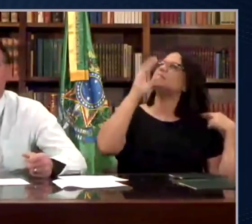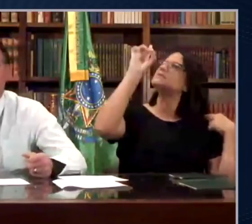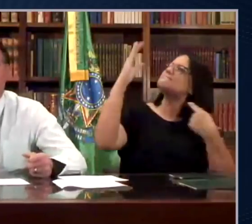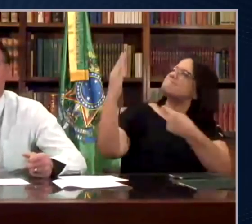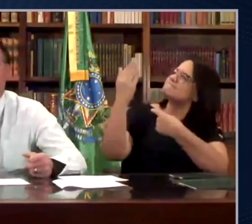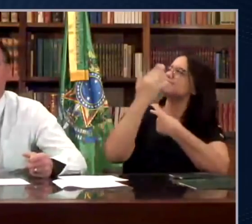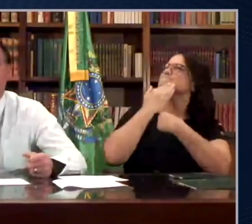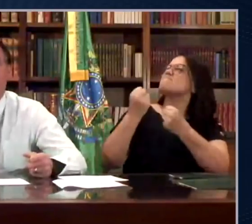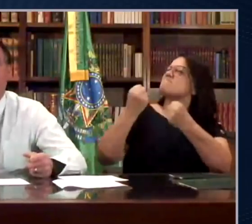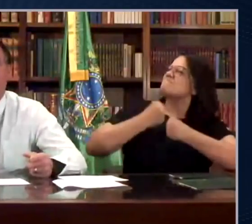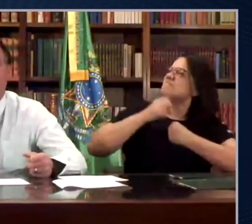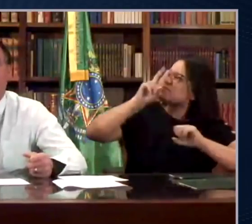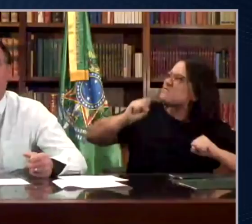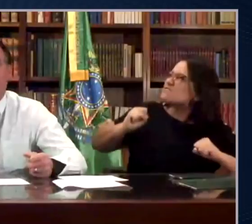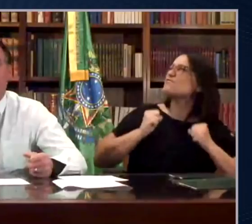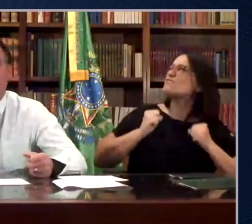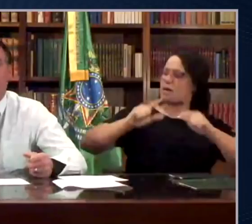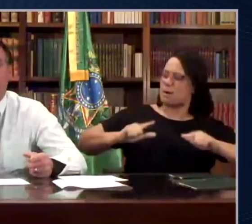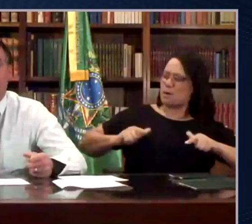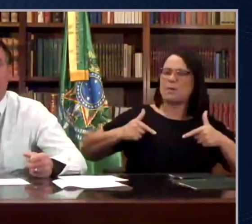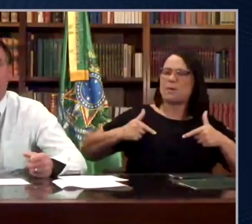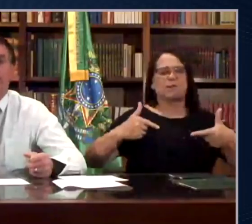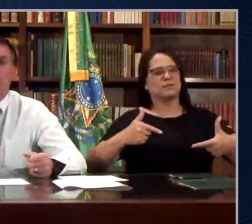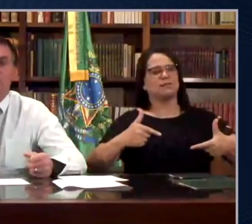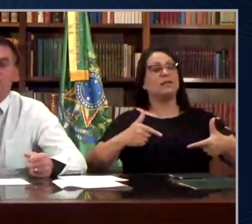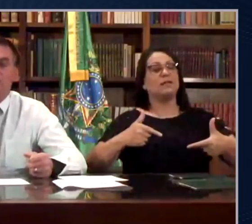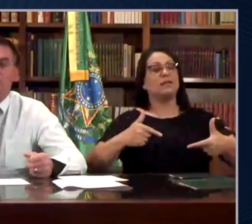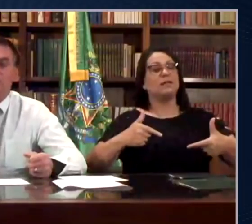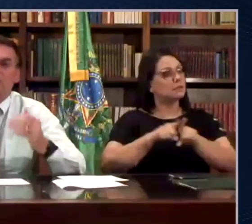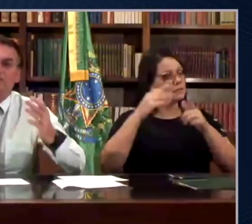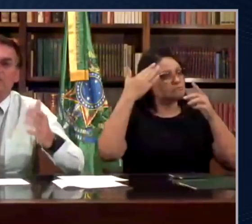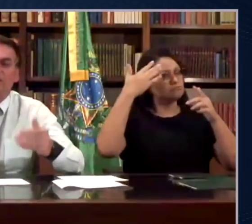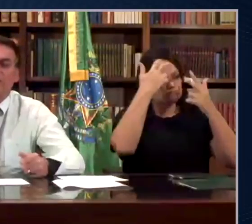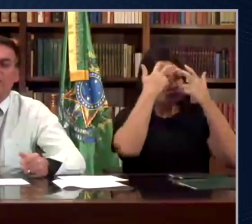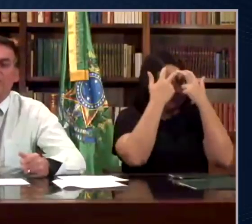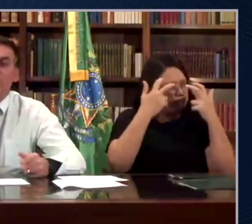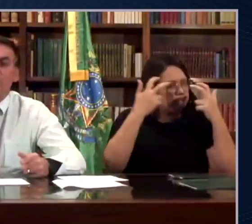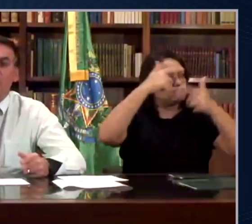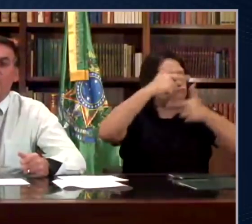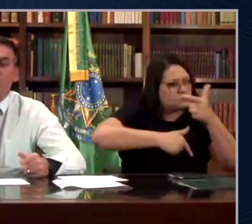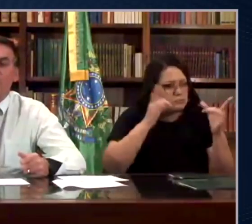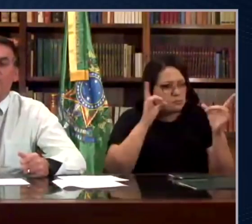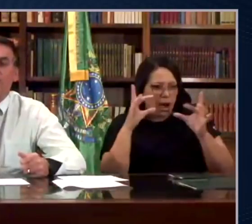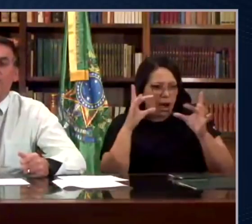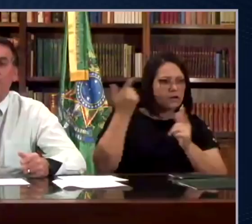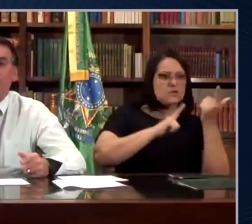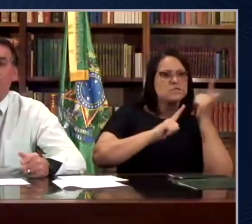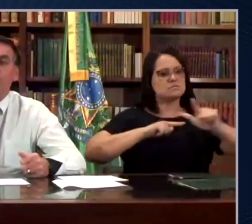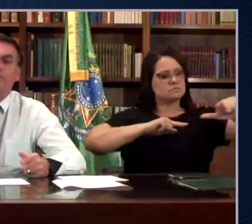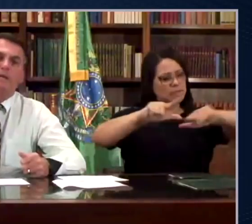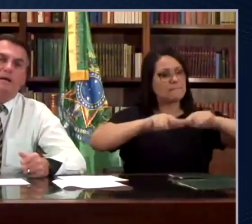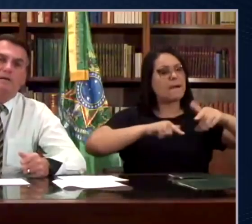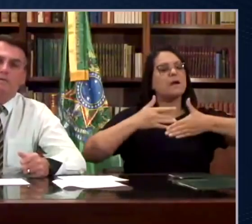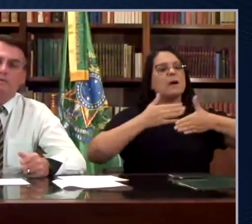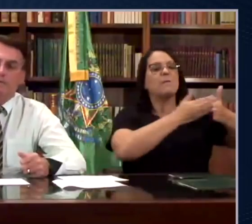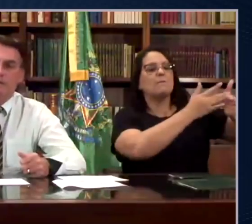que nos dê força, né, e discernimento para a gente poder não só concluir o nosso trabalho,